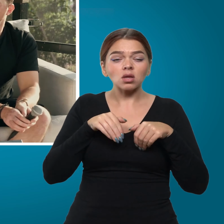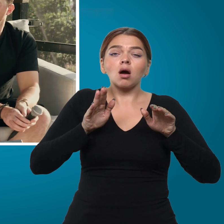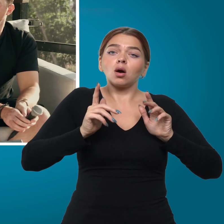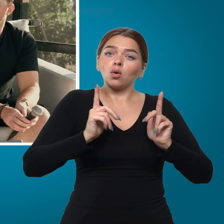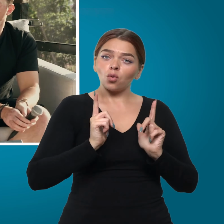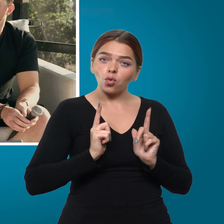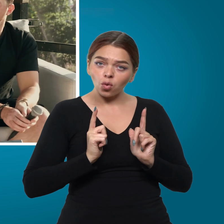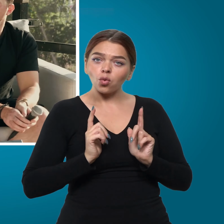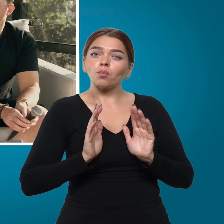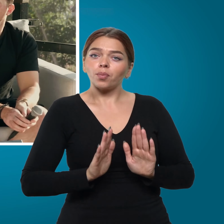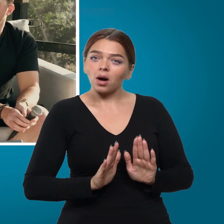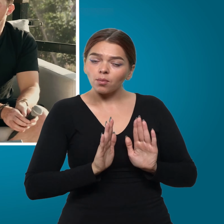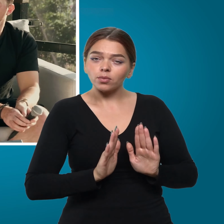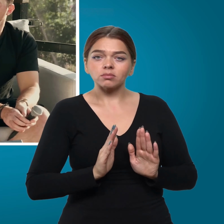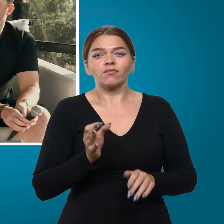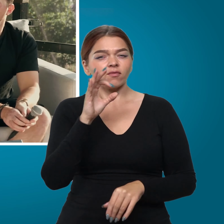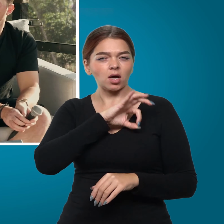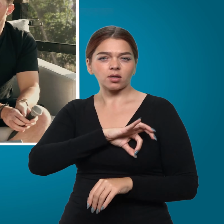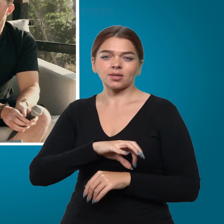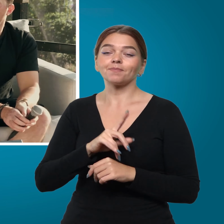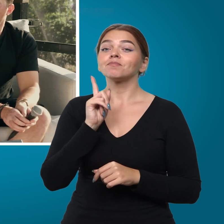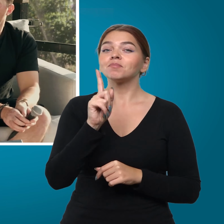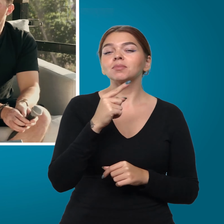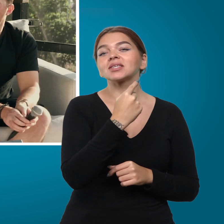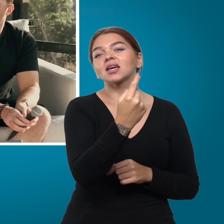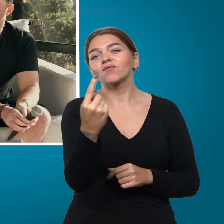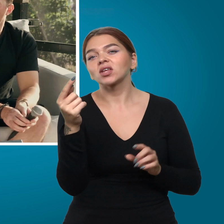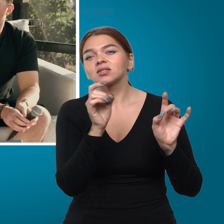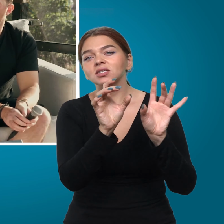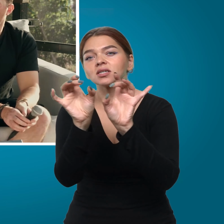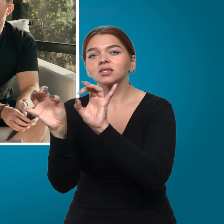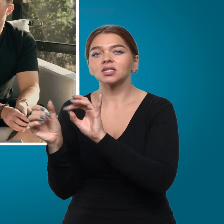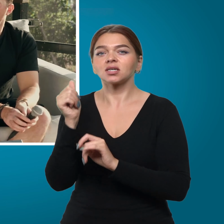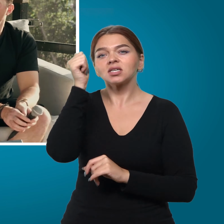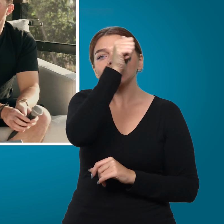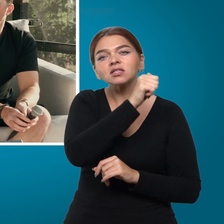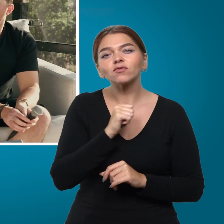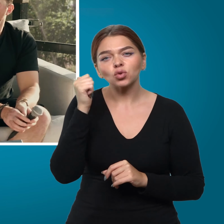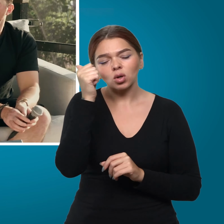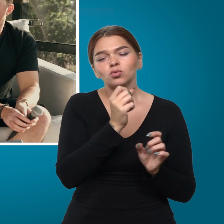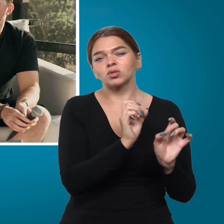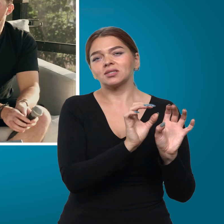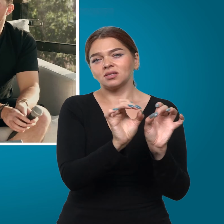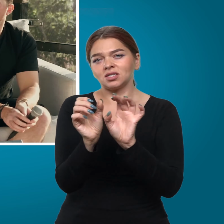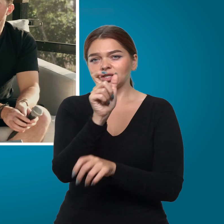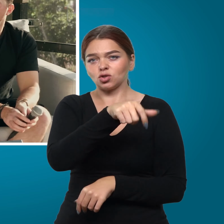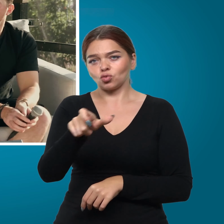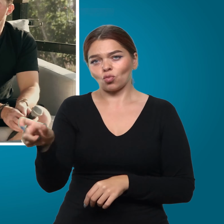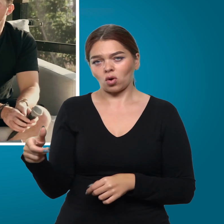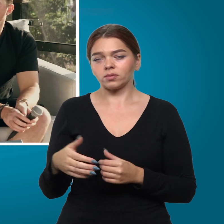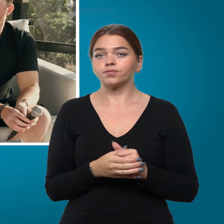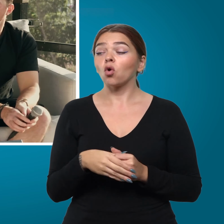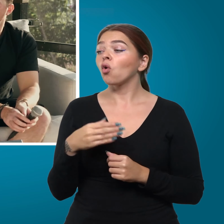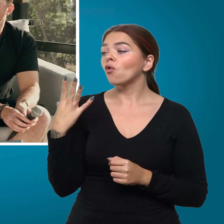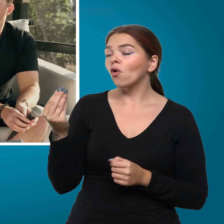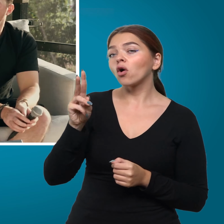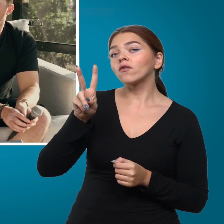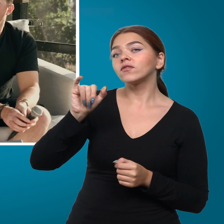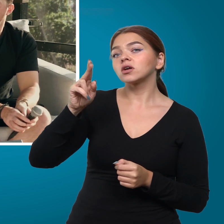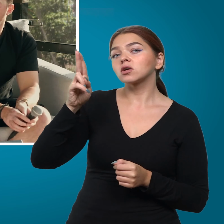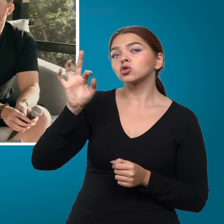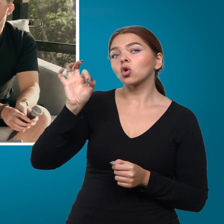išsakyti, tiek išrašyti. Tai jo, kartais atsitraukti ir užsiimti visai kitais dalykais irgi labai praverčia. Bet